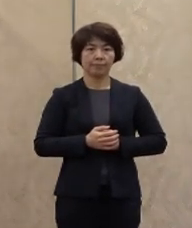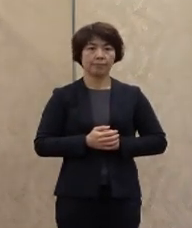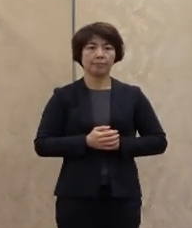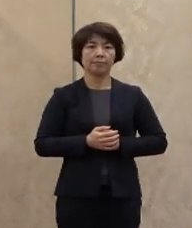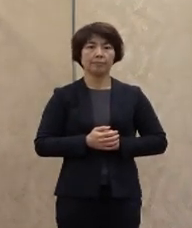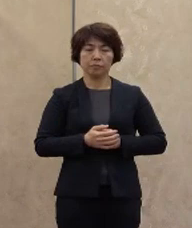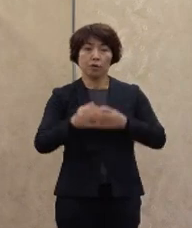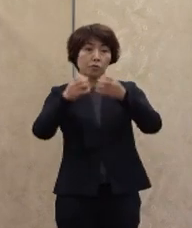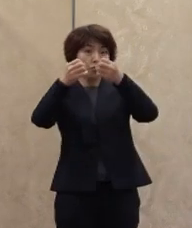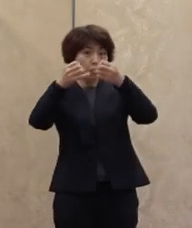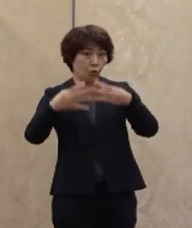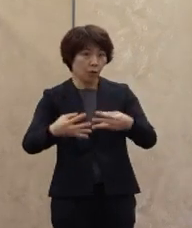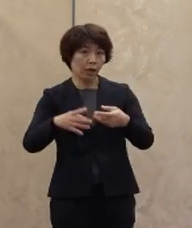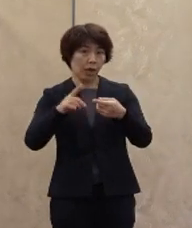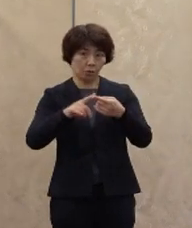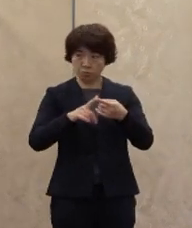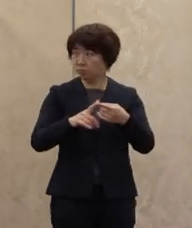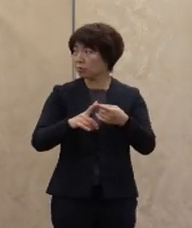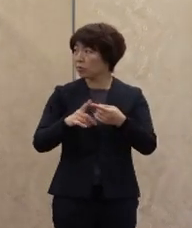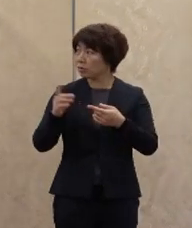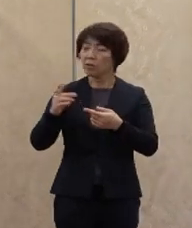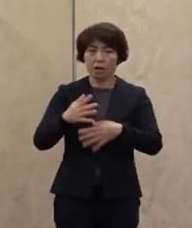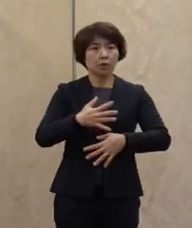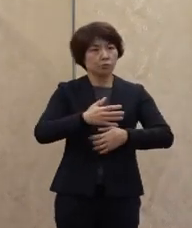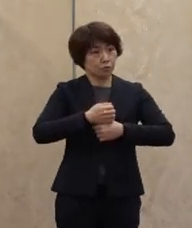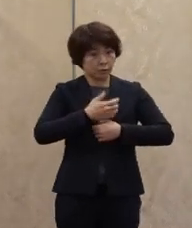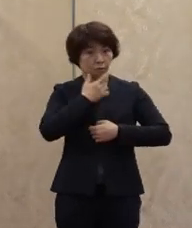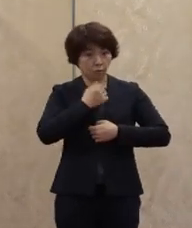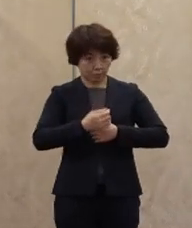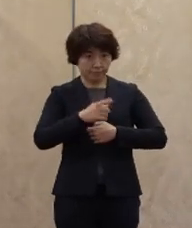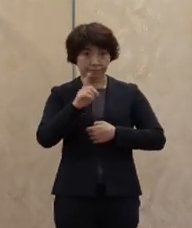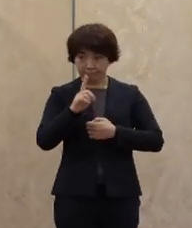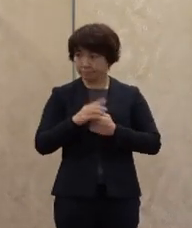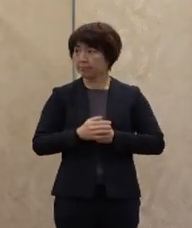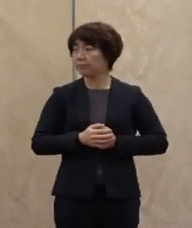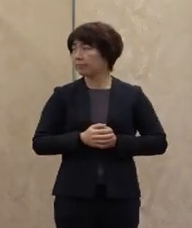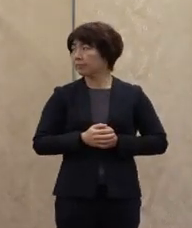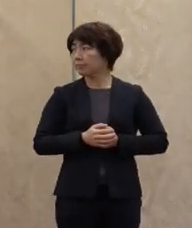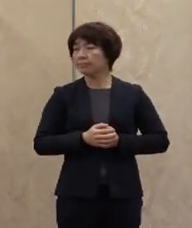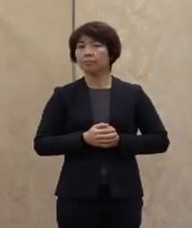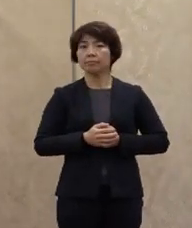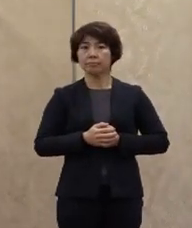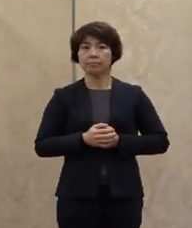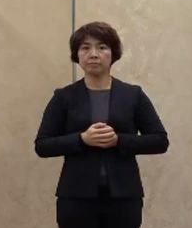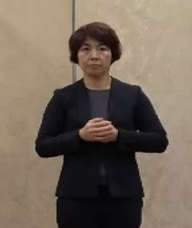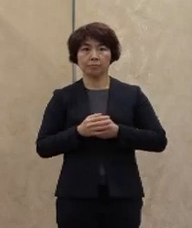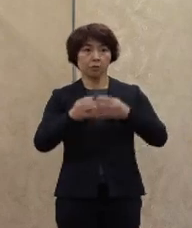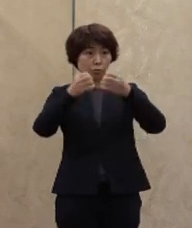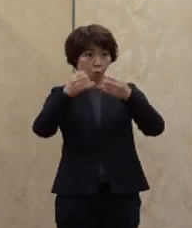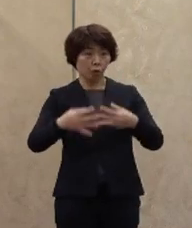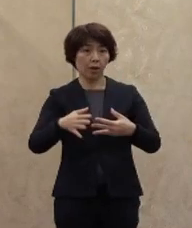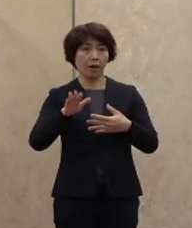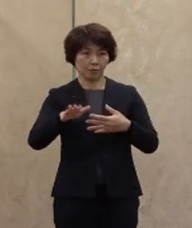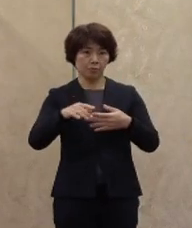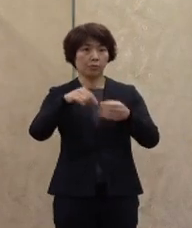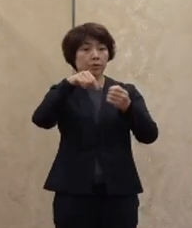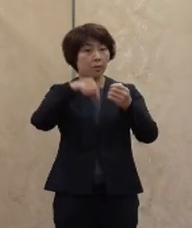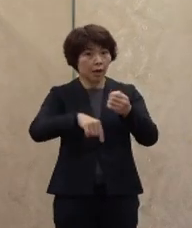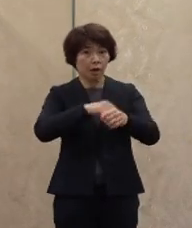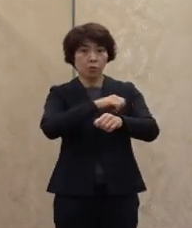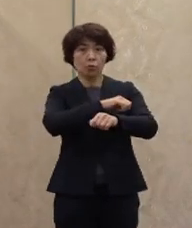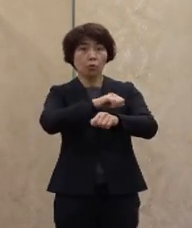要件を満たす事業者、ぜひ注意していただきたいんですが、 この中で、特にです